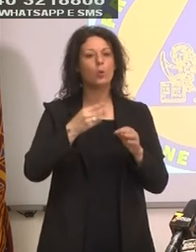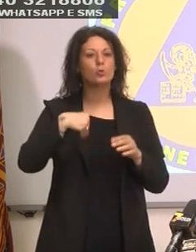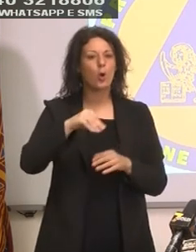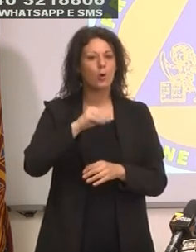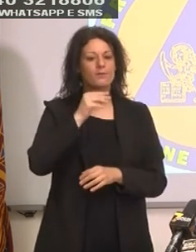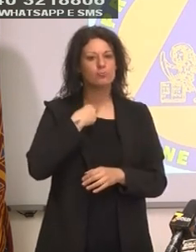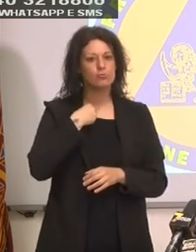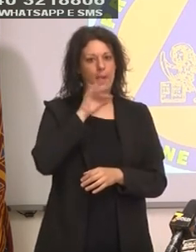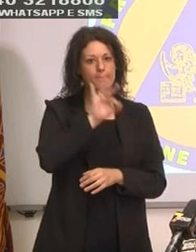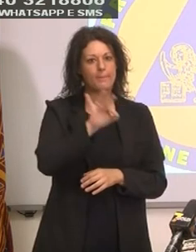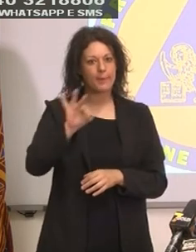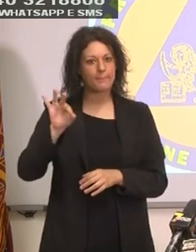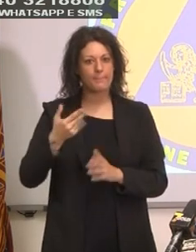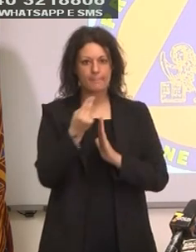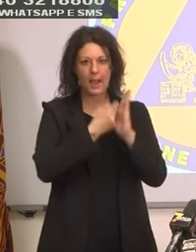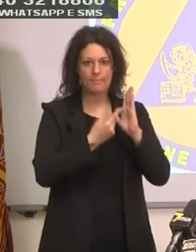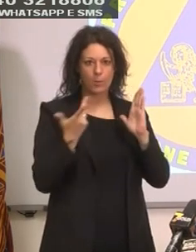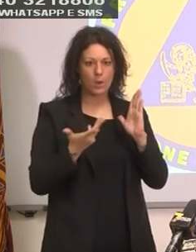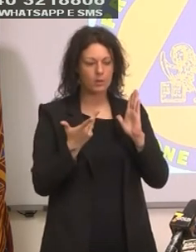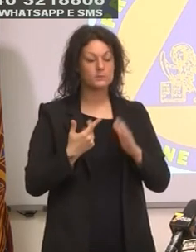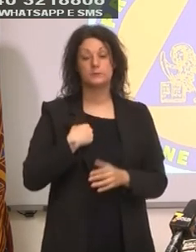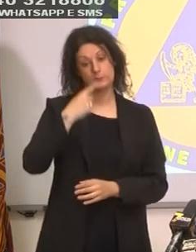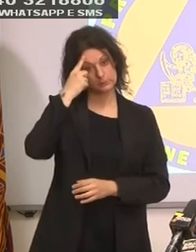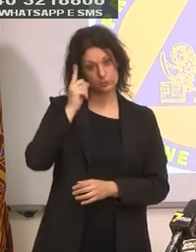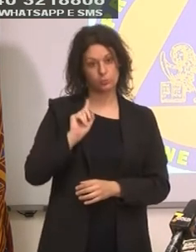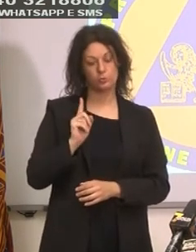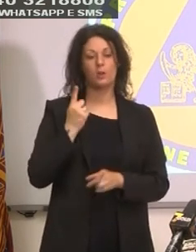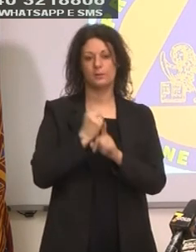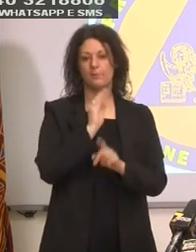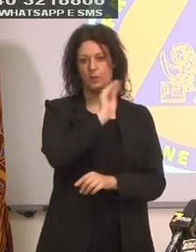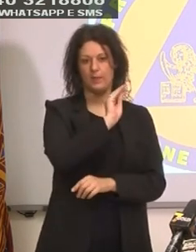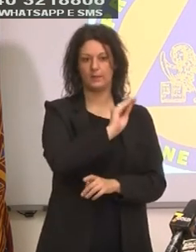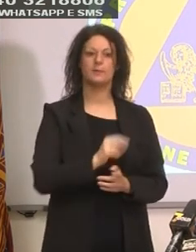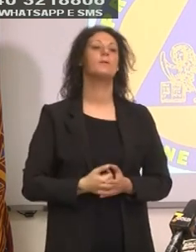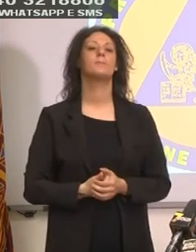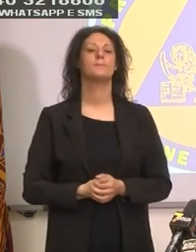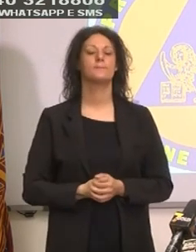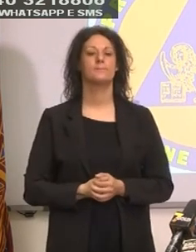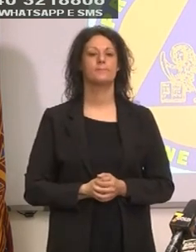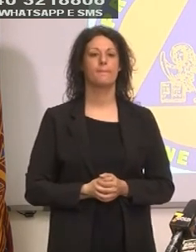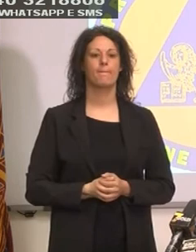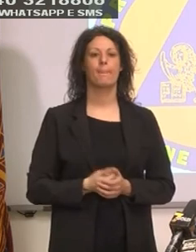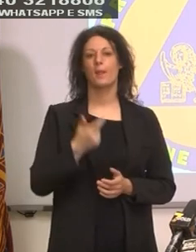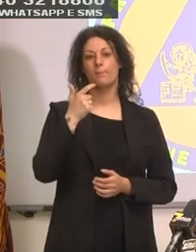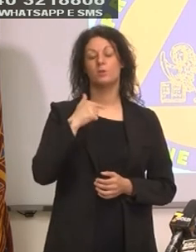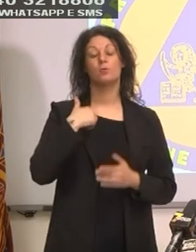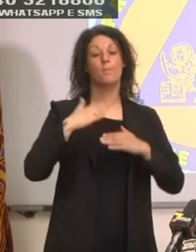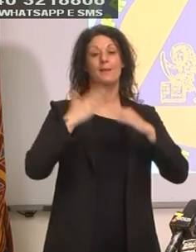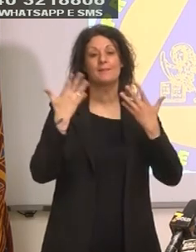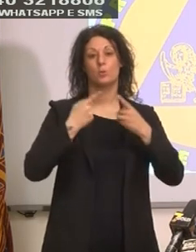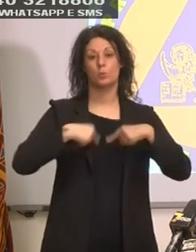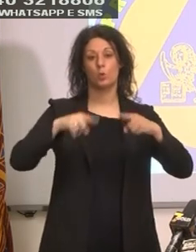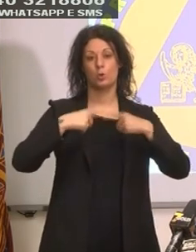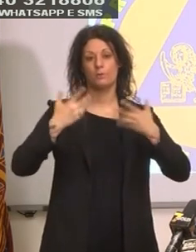diciamo nel giro di un paio d'ore, possiamo anche chiedere. Perché io ho avuto riunioni tutta stamattina e non ho